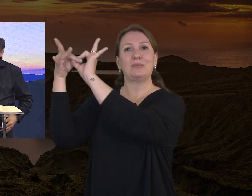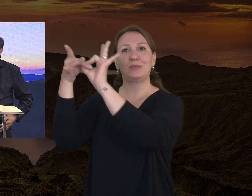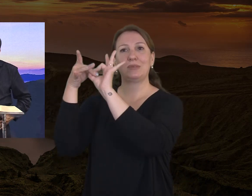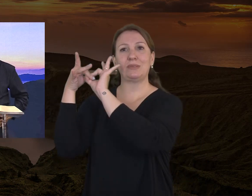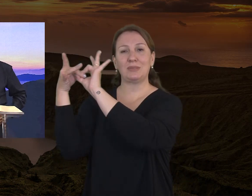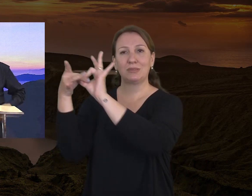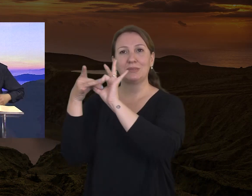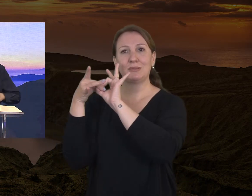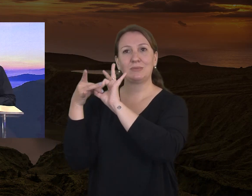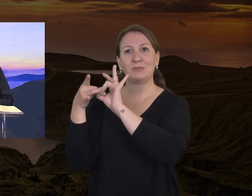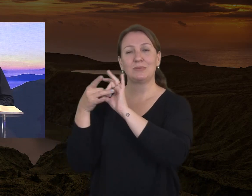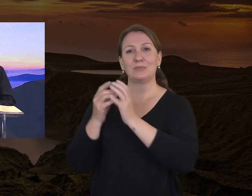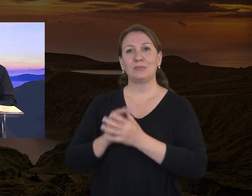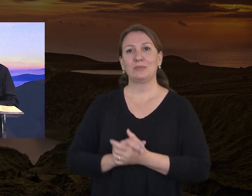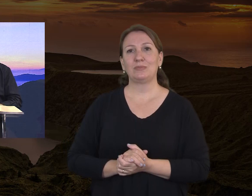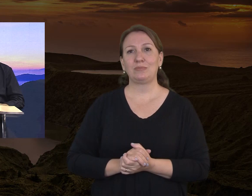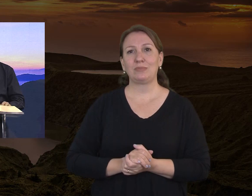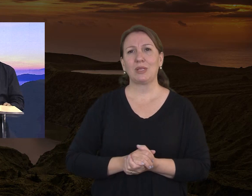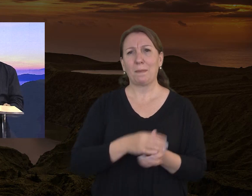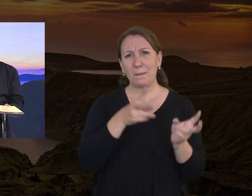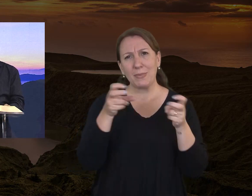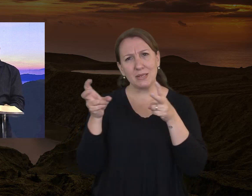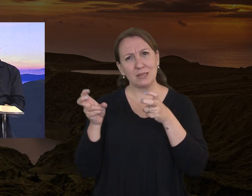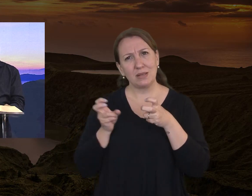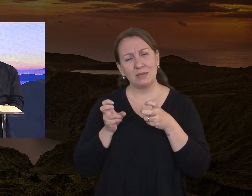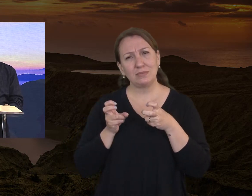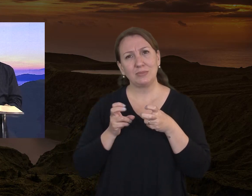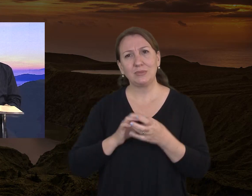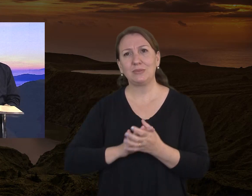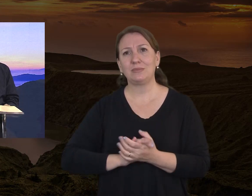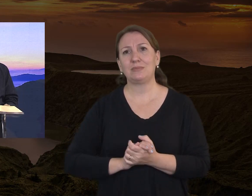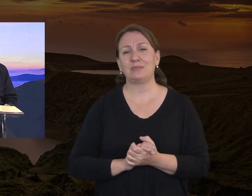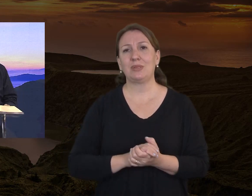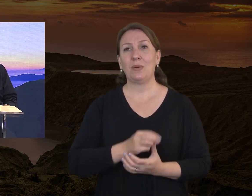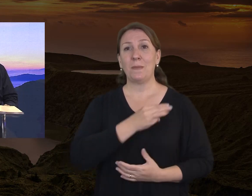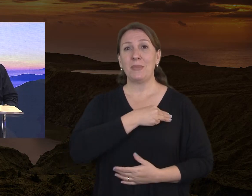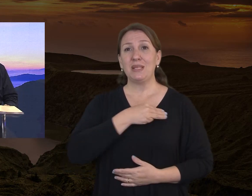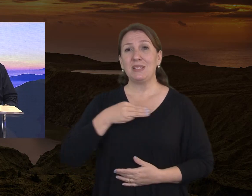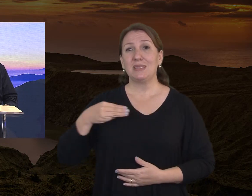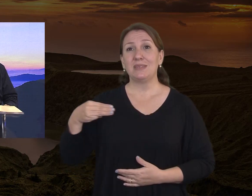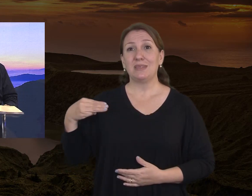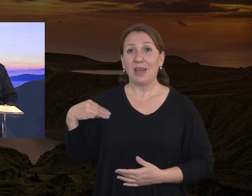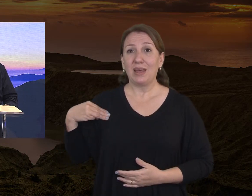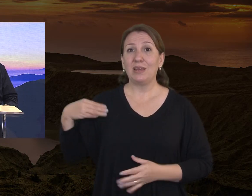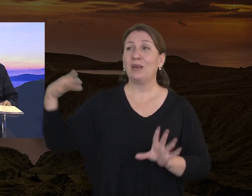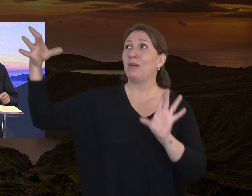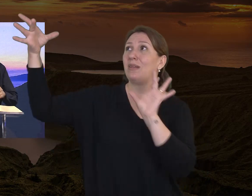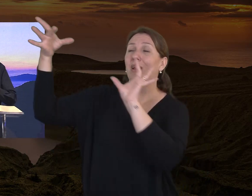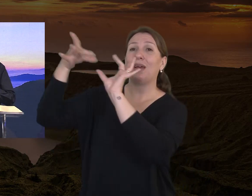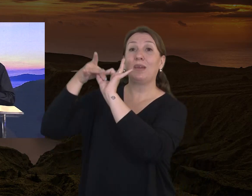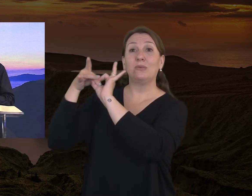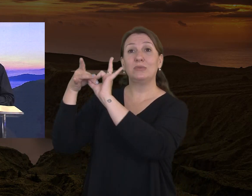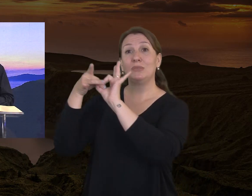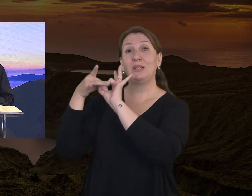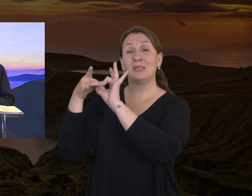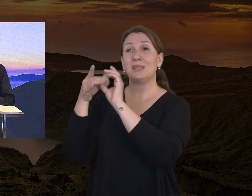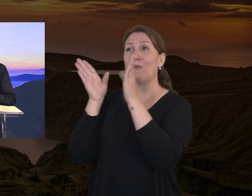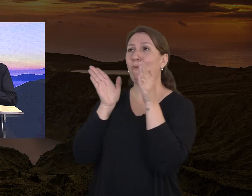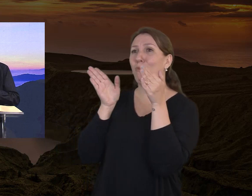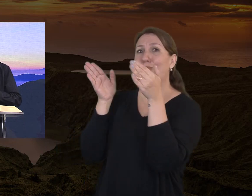Não sei se vocês perceberam que o ministério da reconciliação